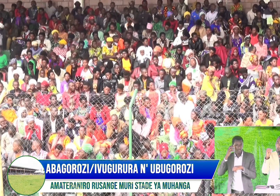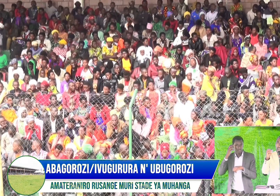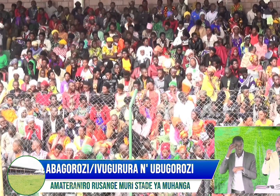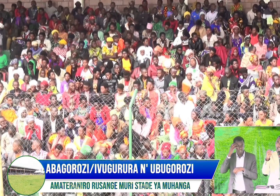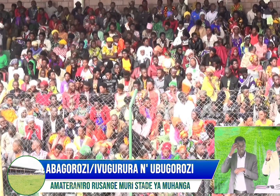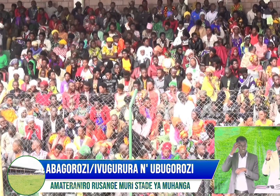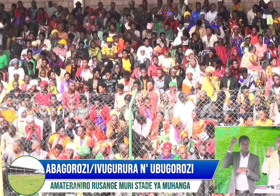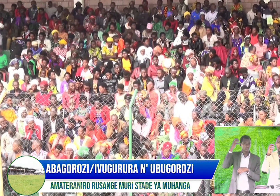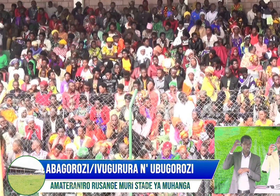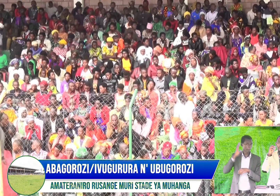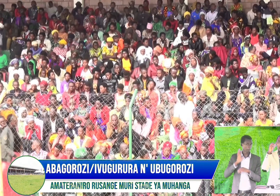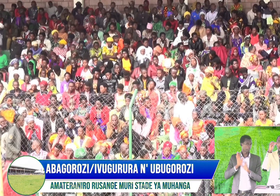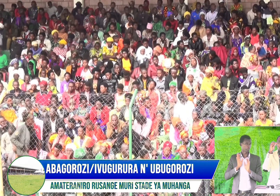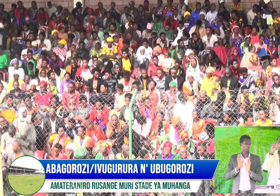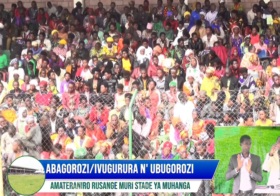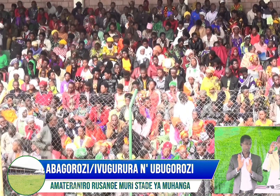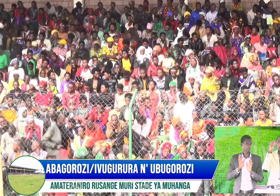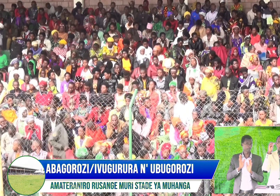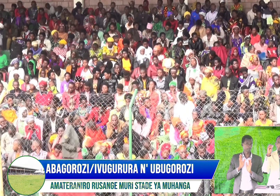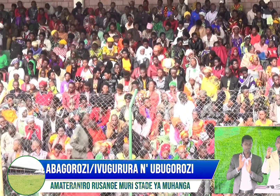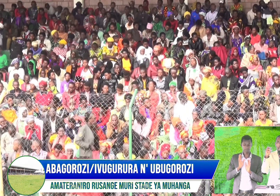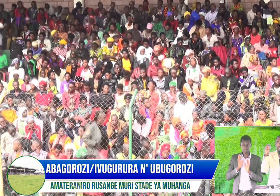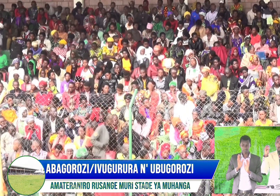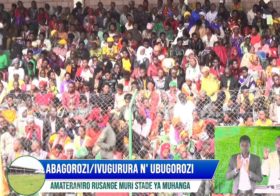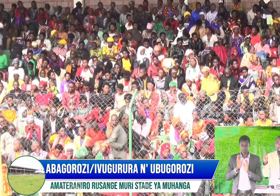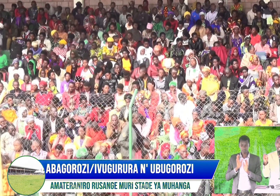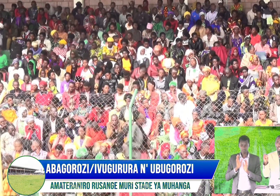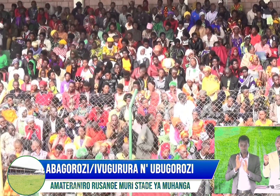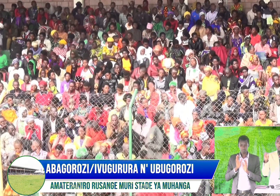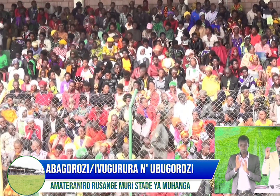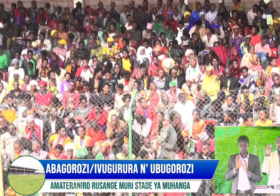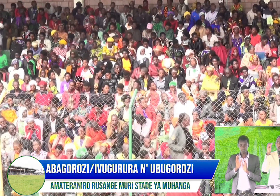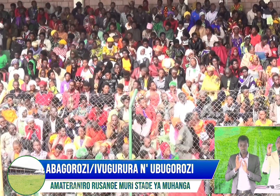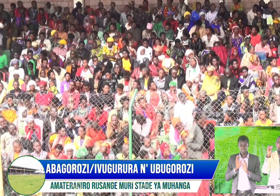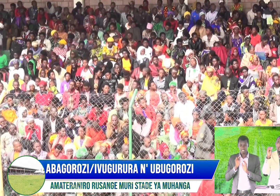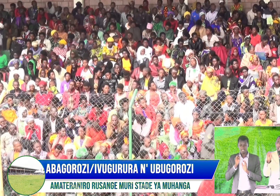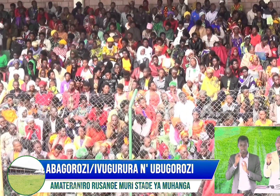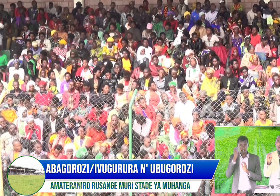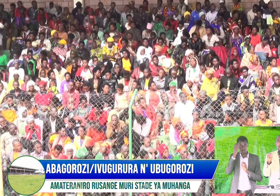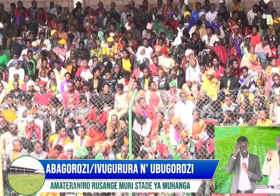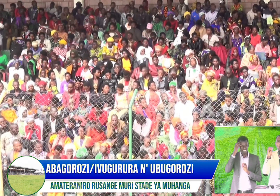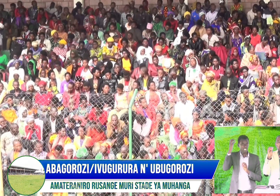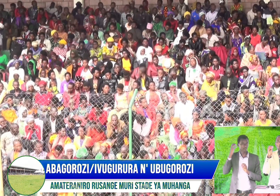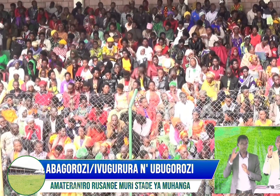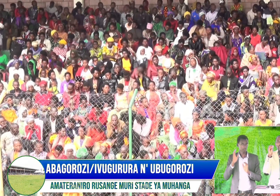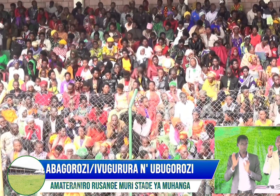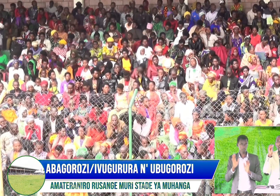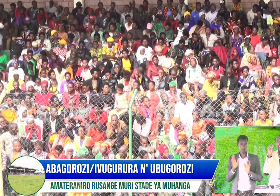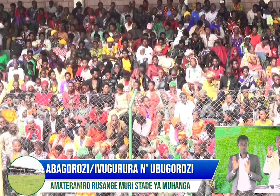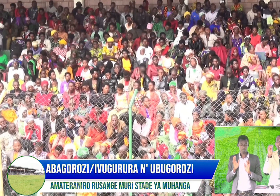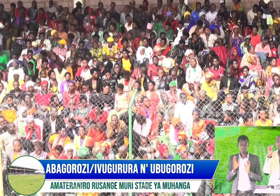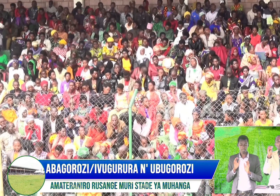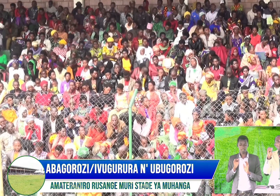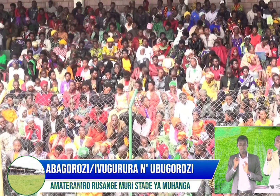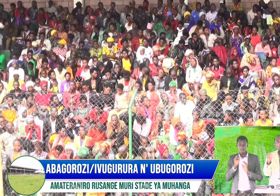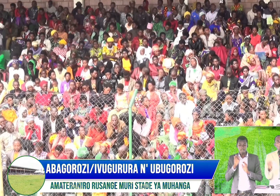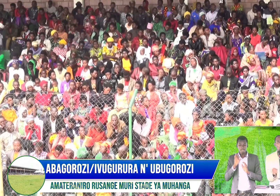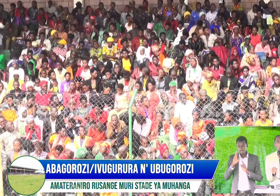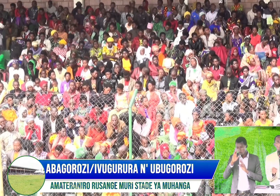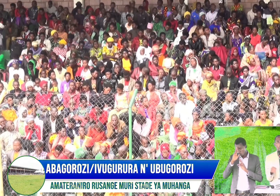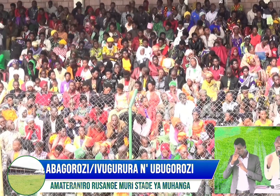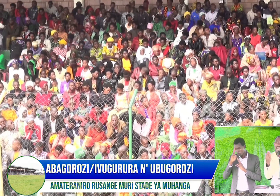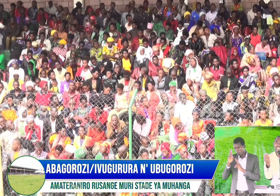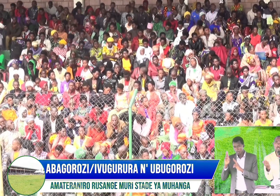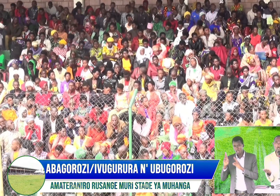burya kubahana ngo hari n'abantu bakora ibintu bihora biturakaza ngo ariko kubahana ni ukwihanganira ibyo